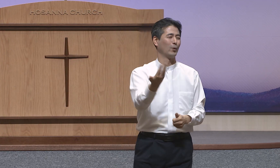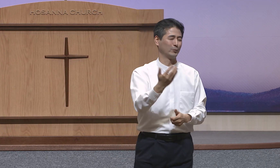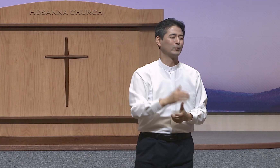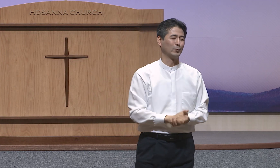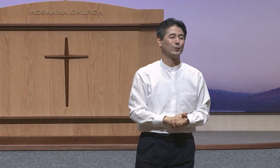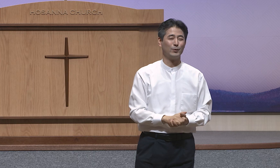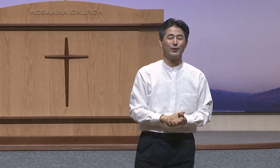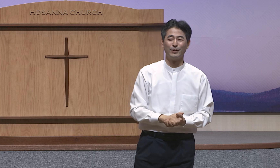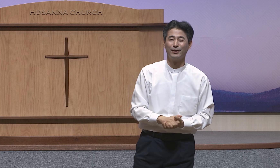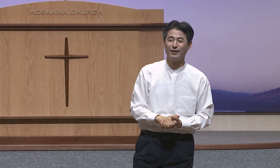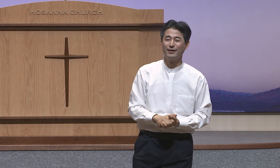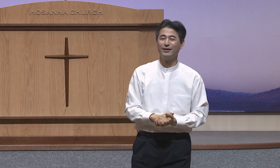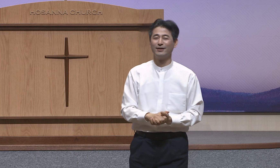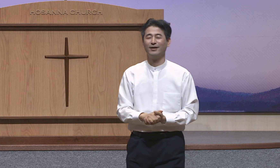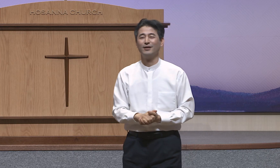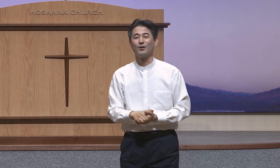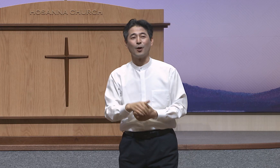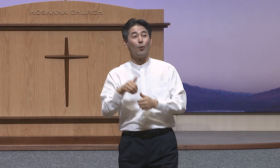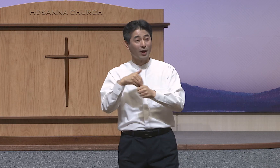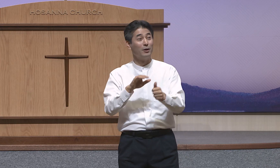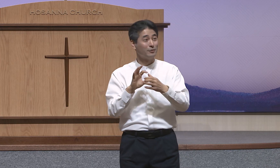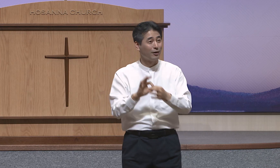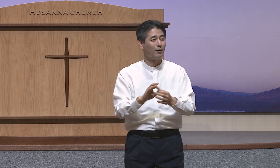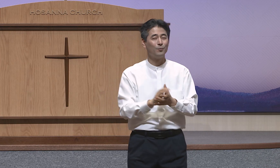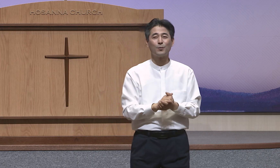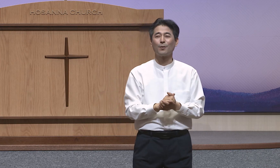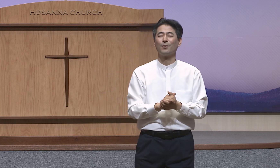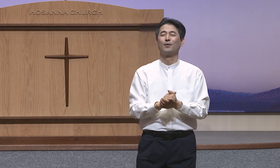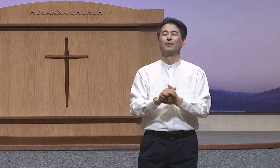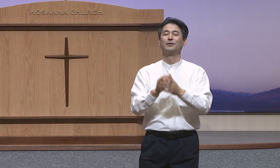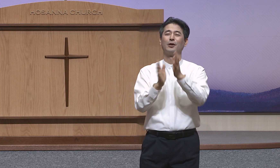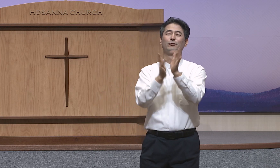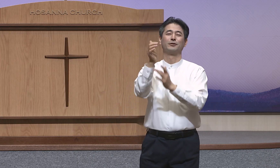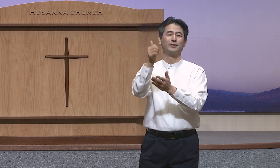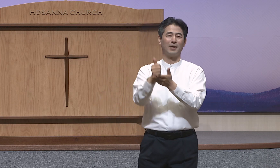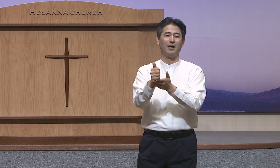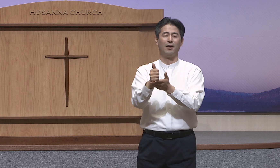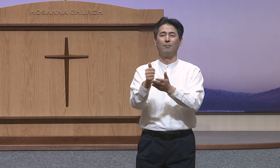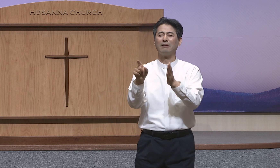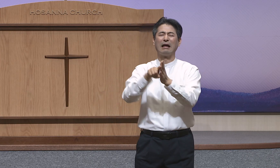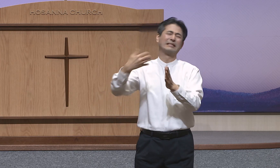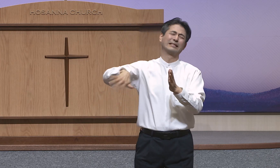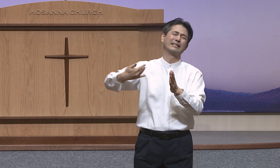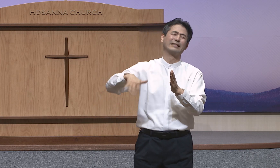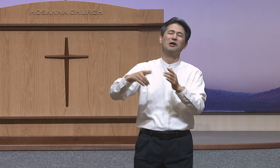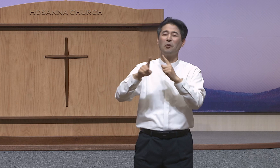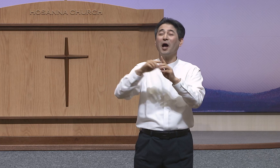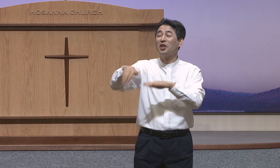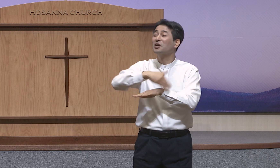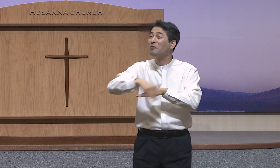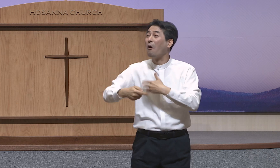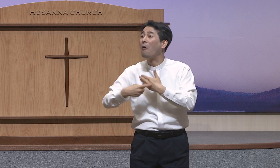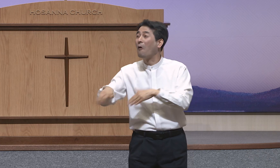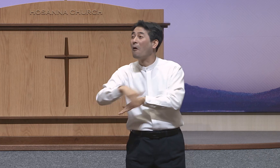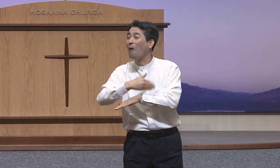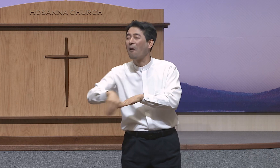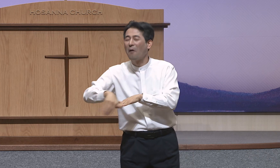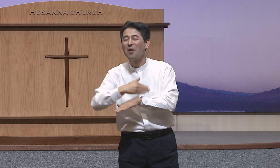농아학교에 입학하게 되었습니다. 이제 학교에 입학하면서 예수님은 아직 몰랐어요. 그냥